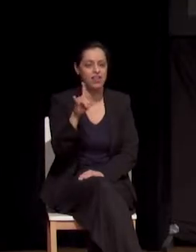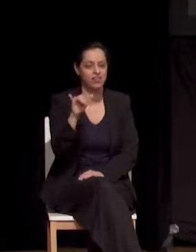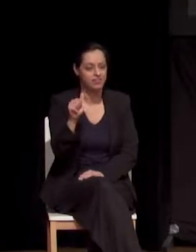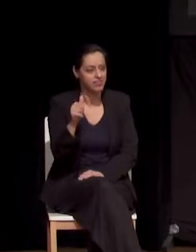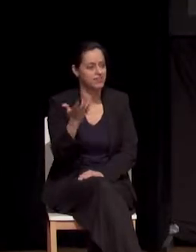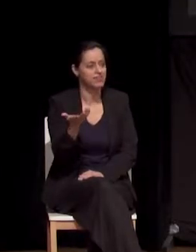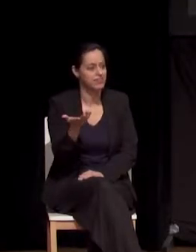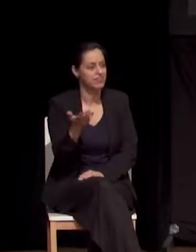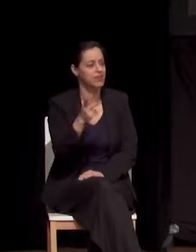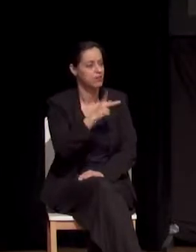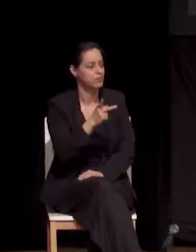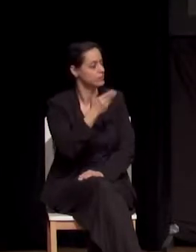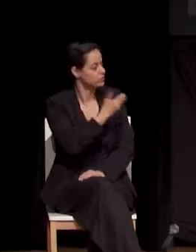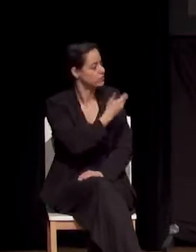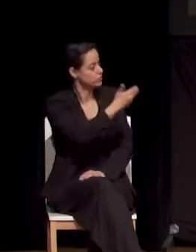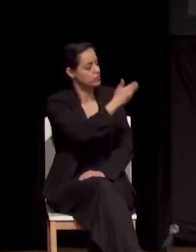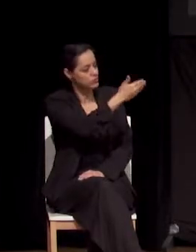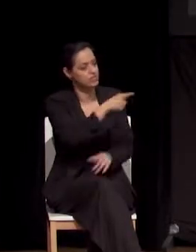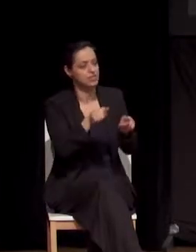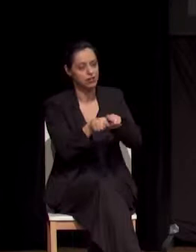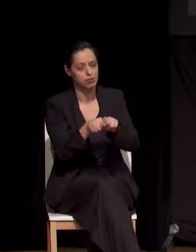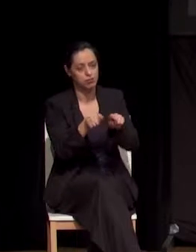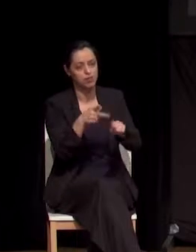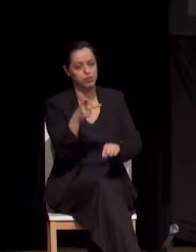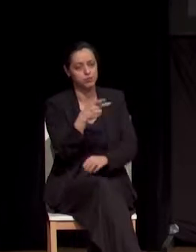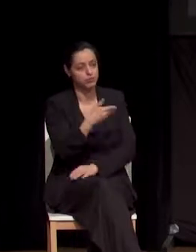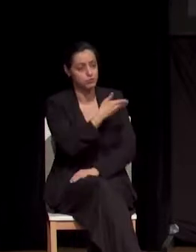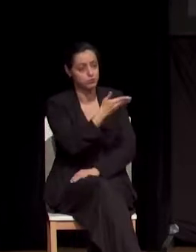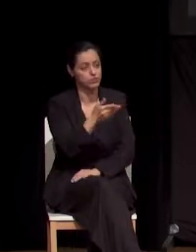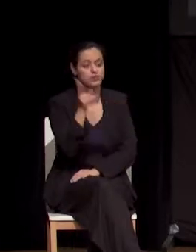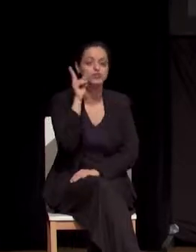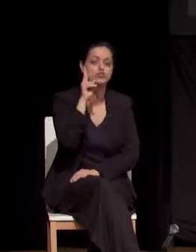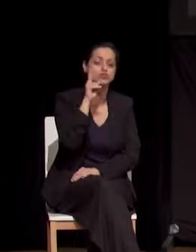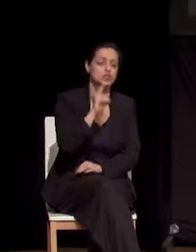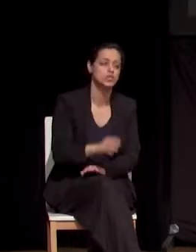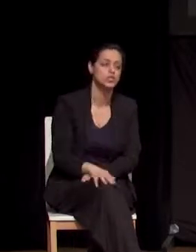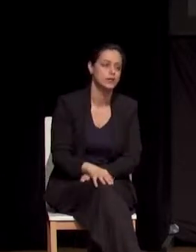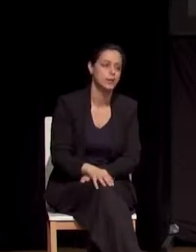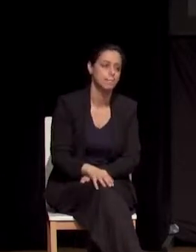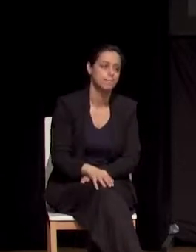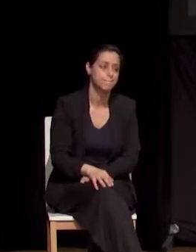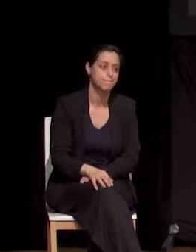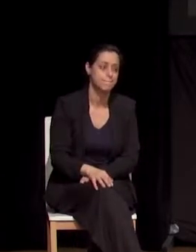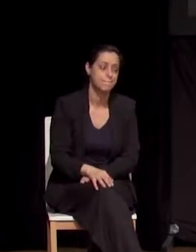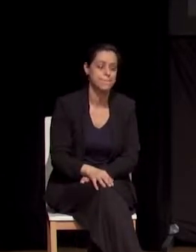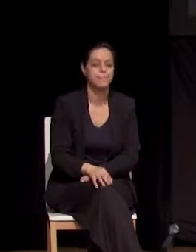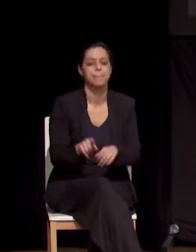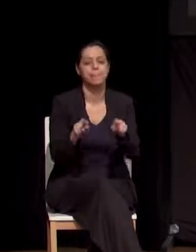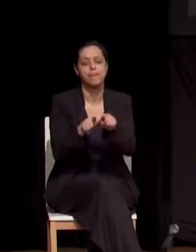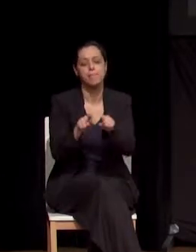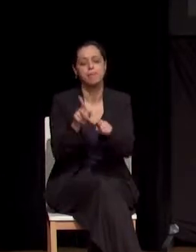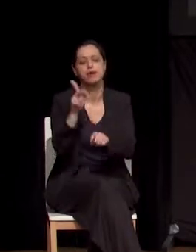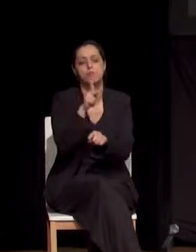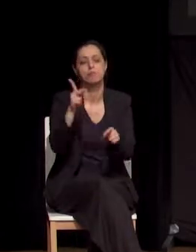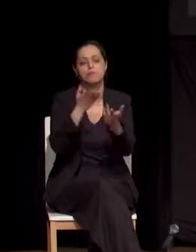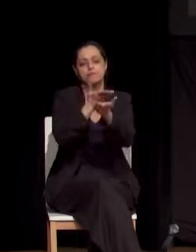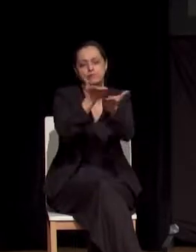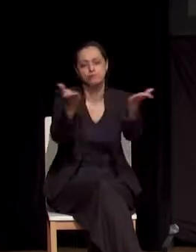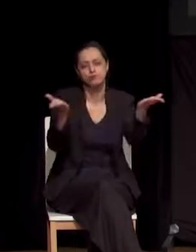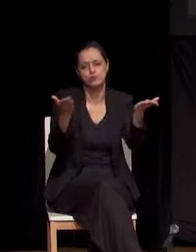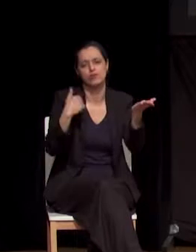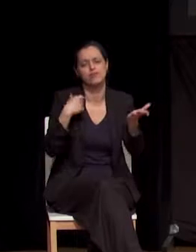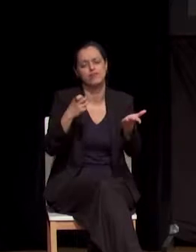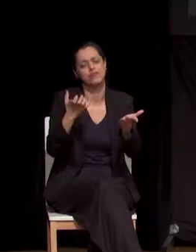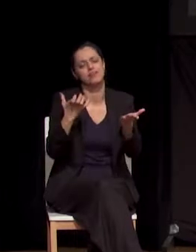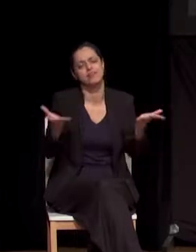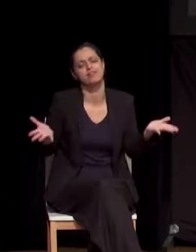a professora e o professor também, seria mais com os professores que estão aqui também, eu queria encorajar